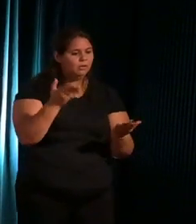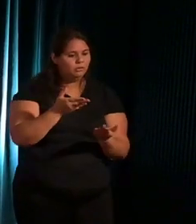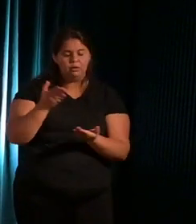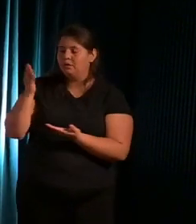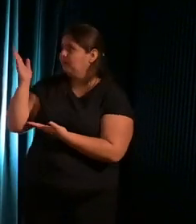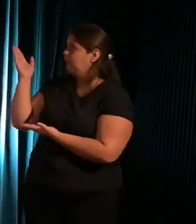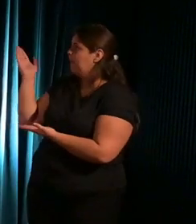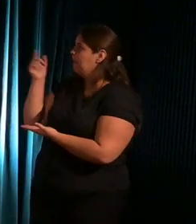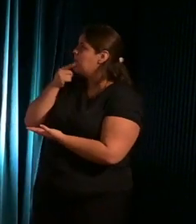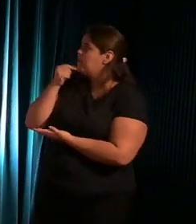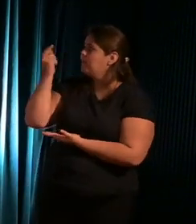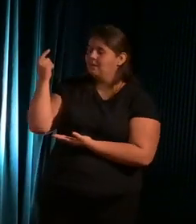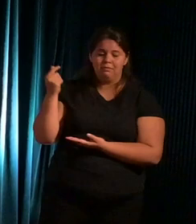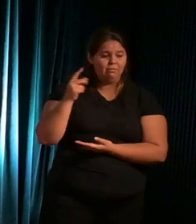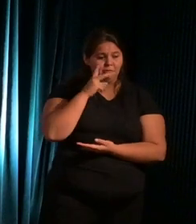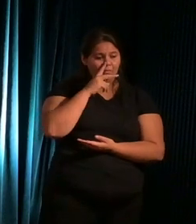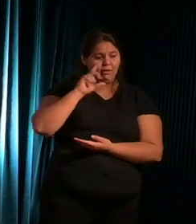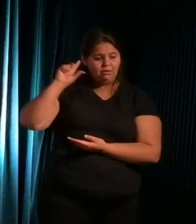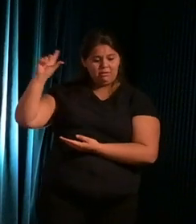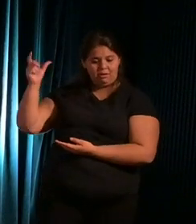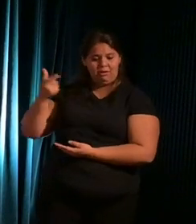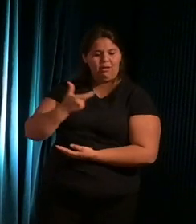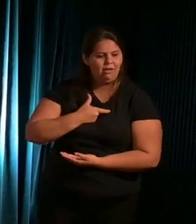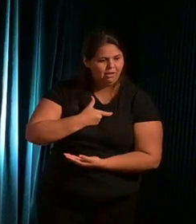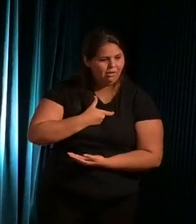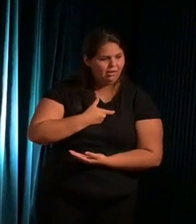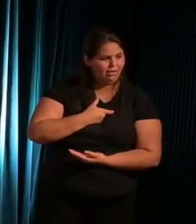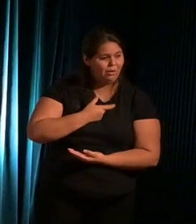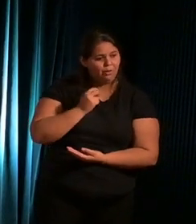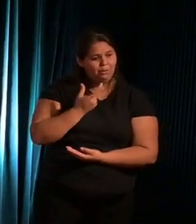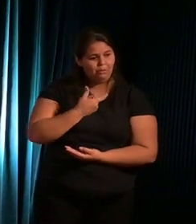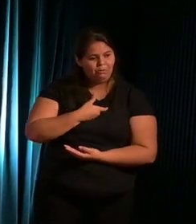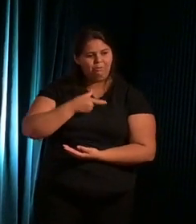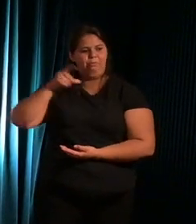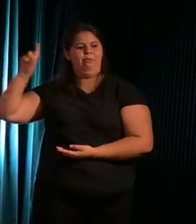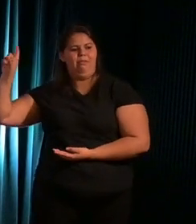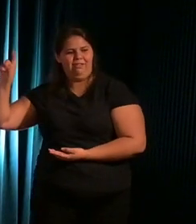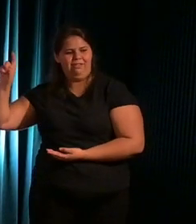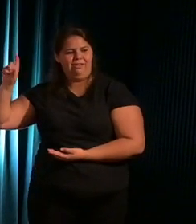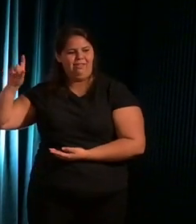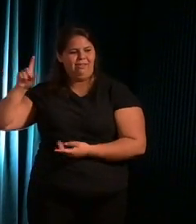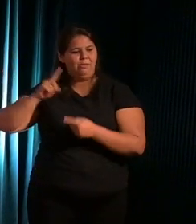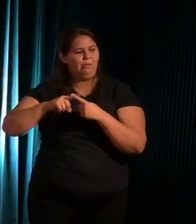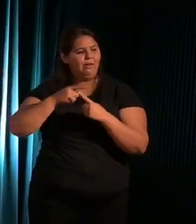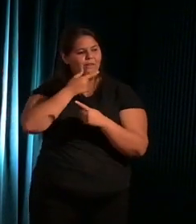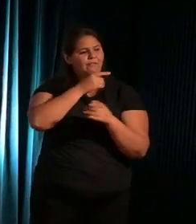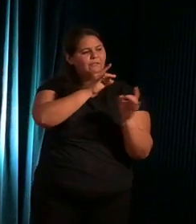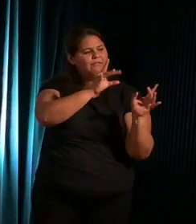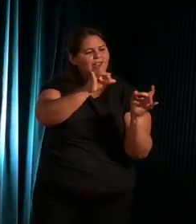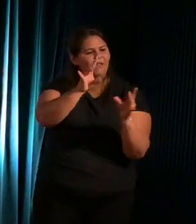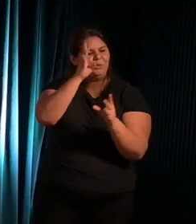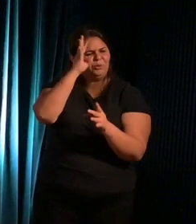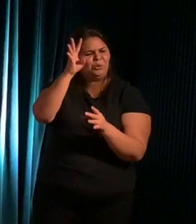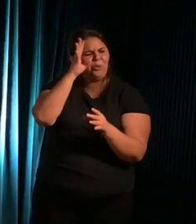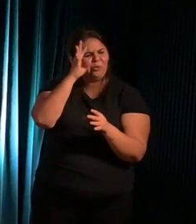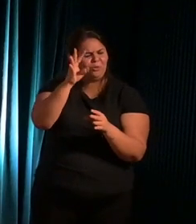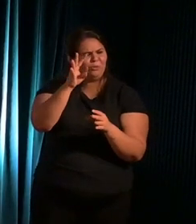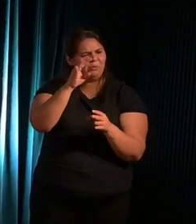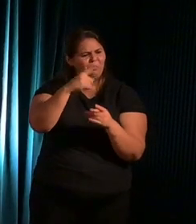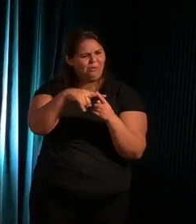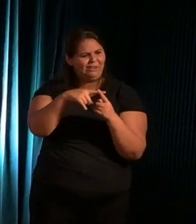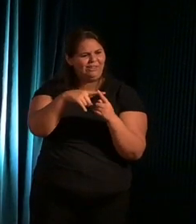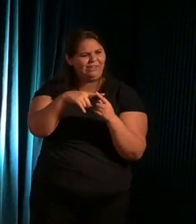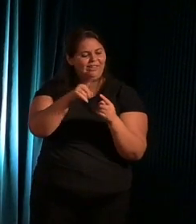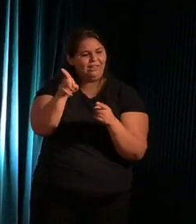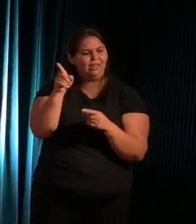esse menino, que sou eu, traduzindo, um vendedor de sonhos. Quando eu vi esse menino